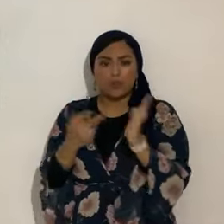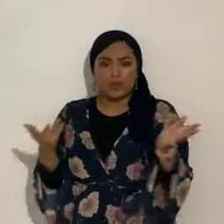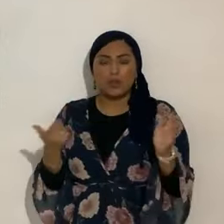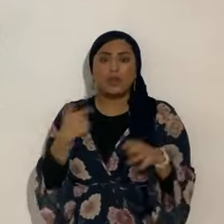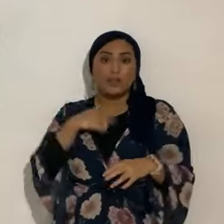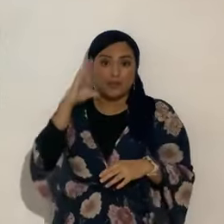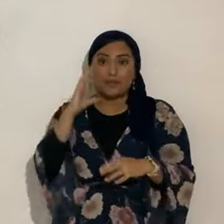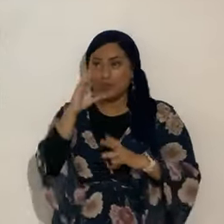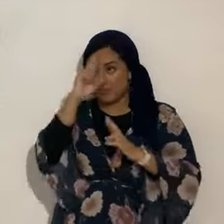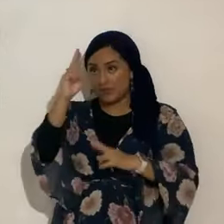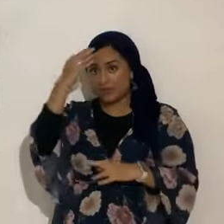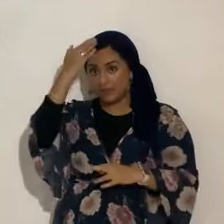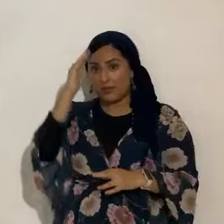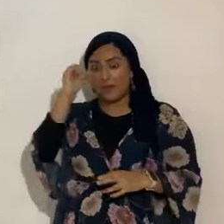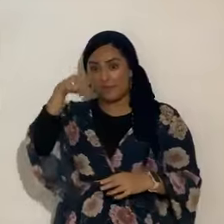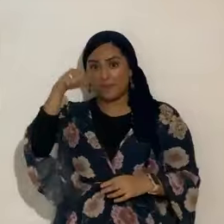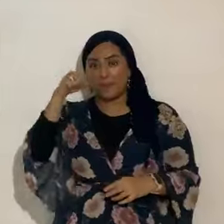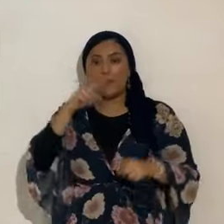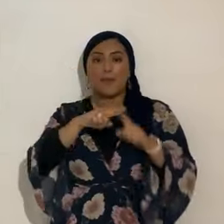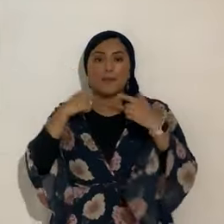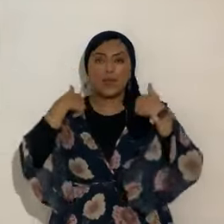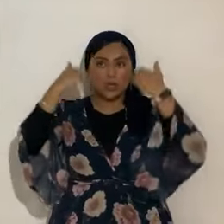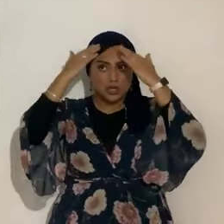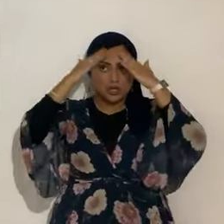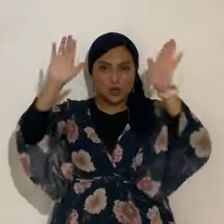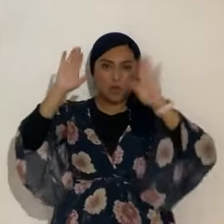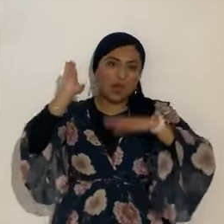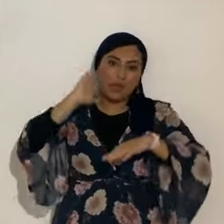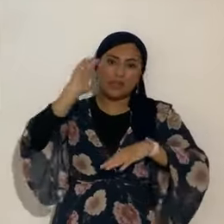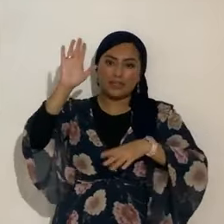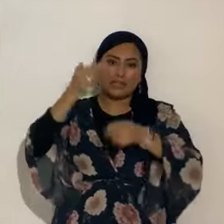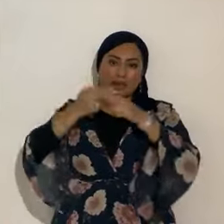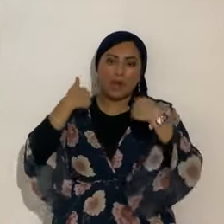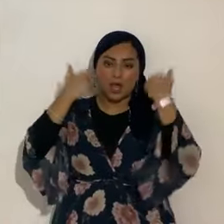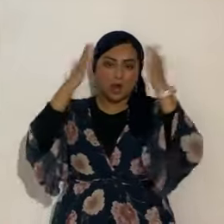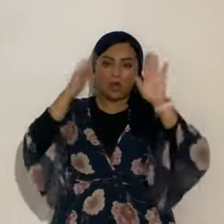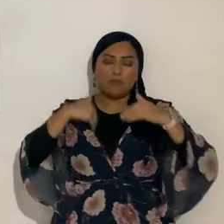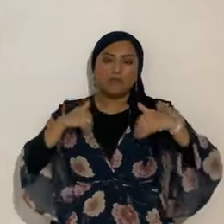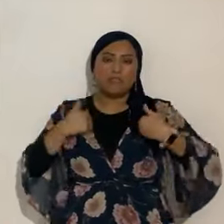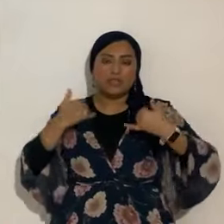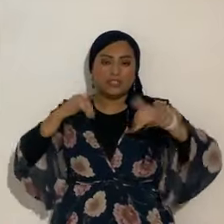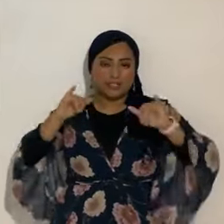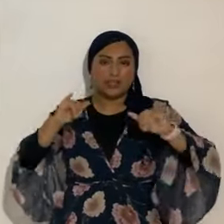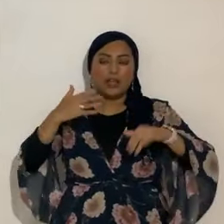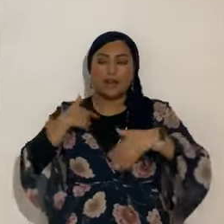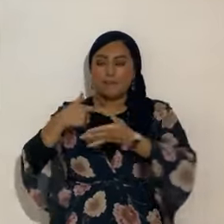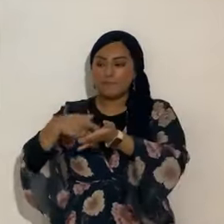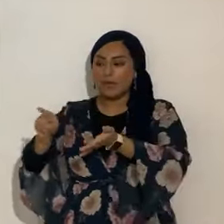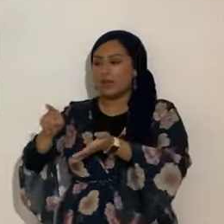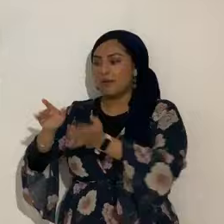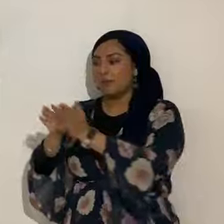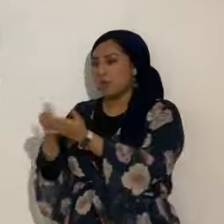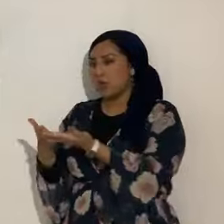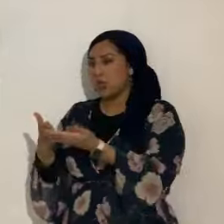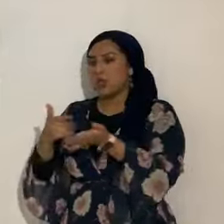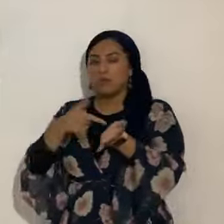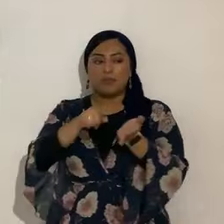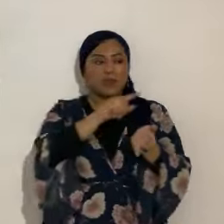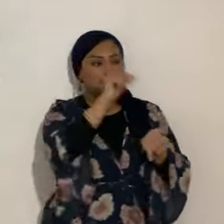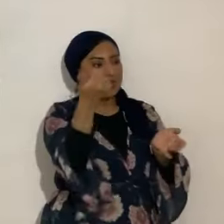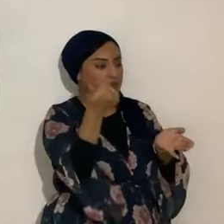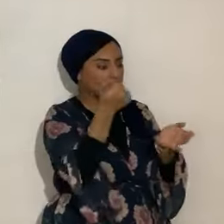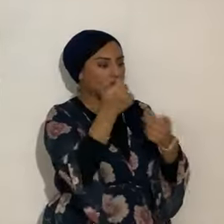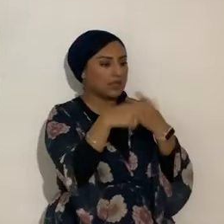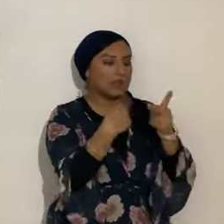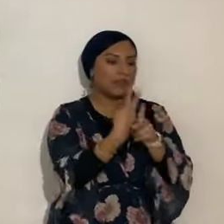temía al Eterno, sí, pero no lo conocía realmente. Y entonces compraba un libro, compraba otro,